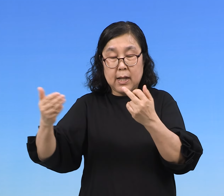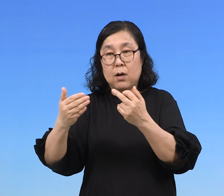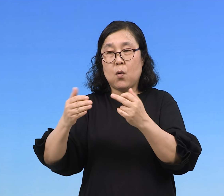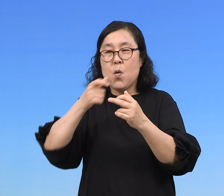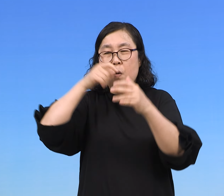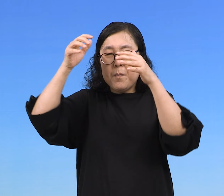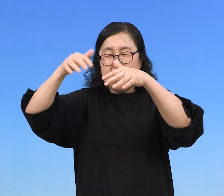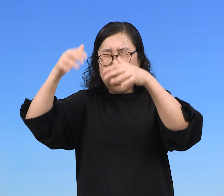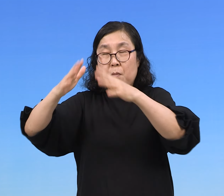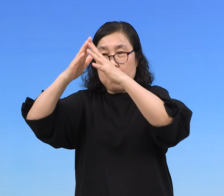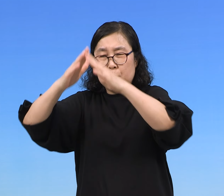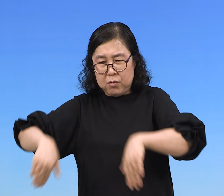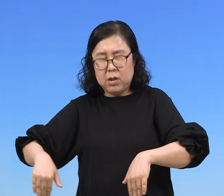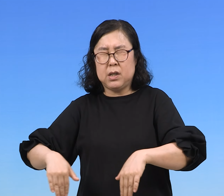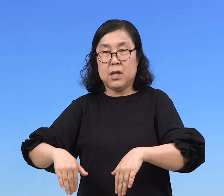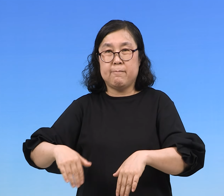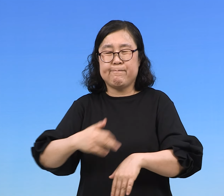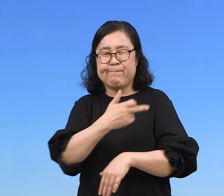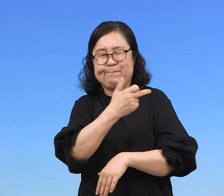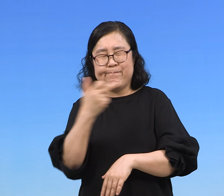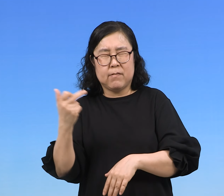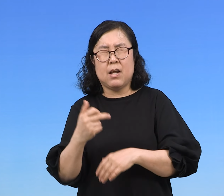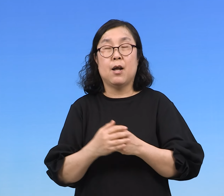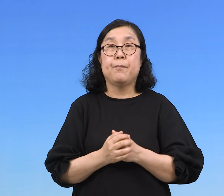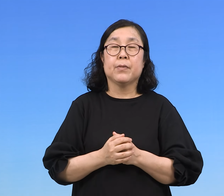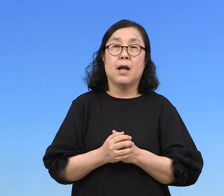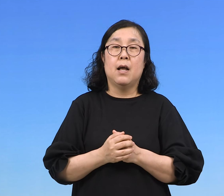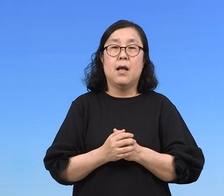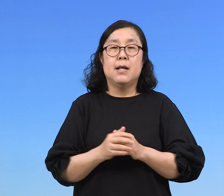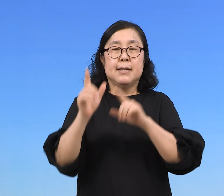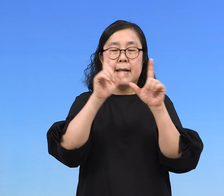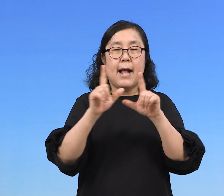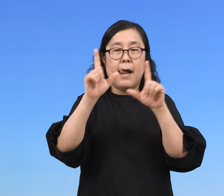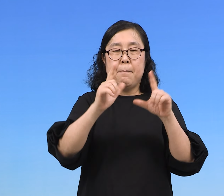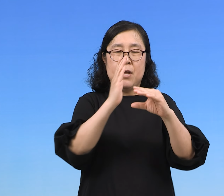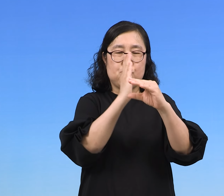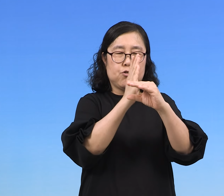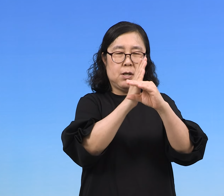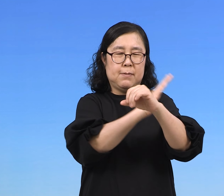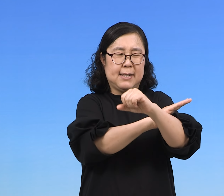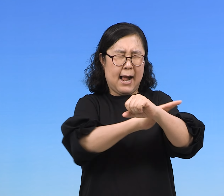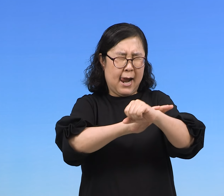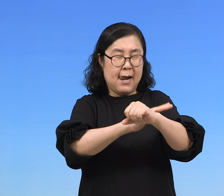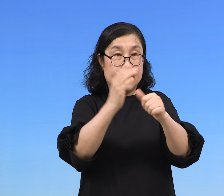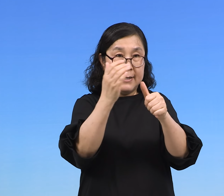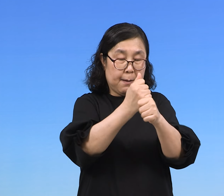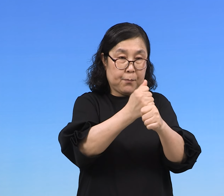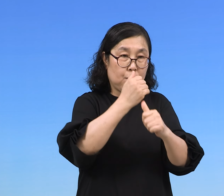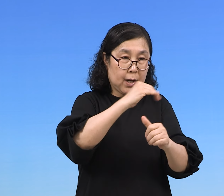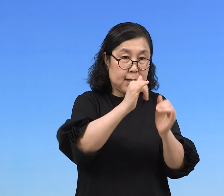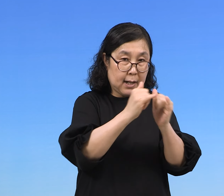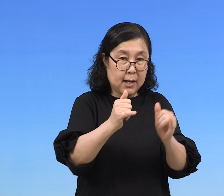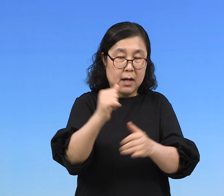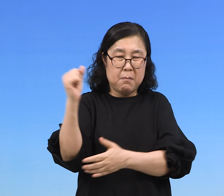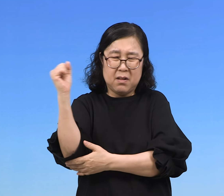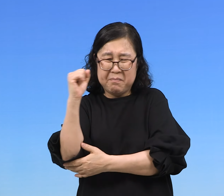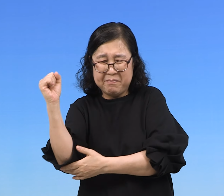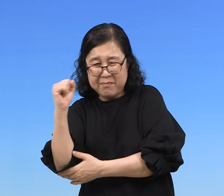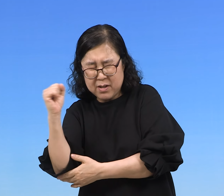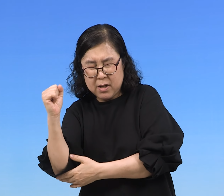무너짐이 심하니라. 인생의 중심을 잘 잡고 안정적으로 가는 그 모습과 맨날